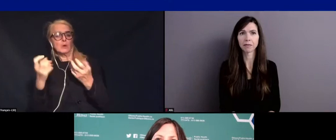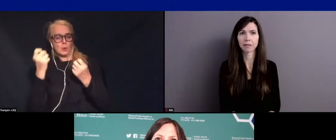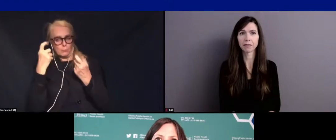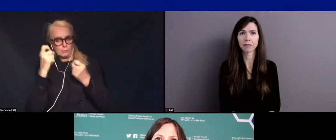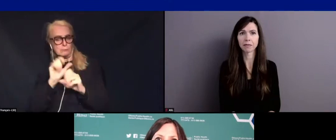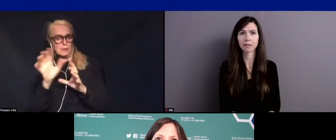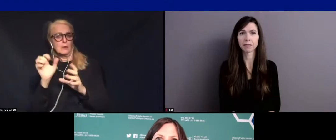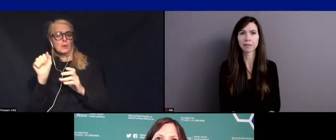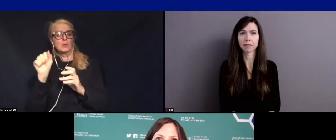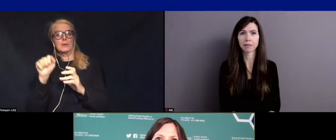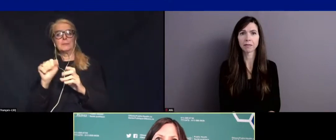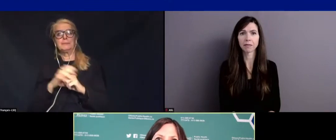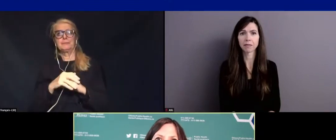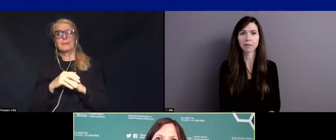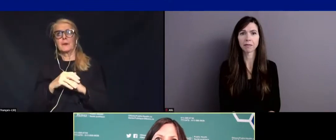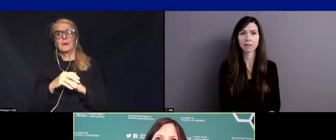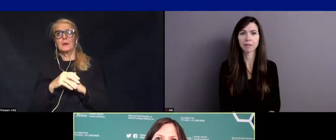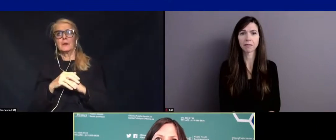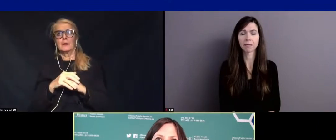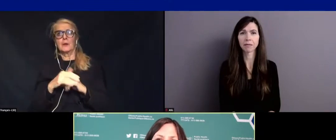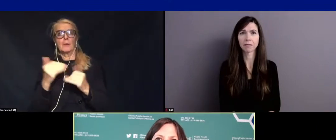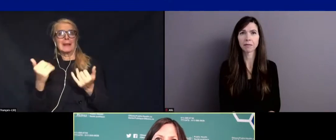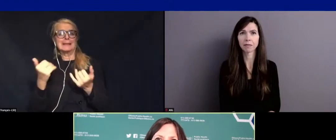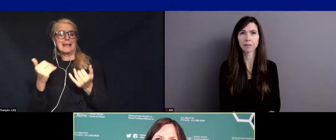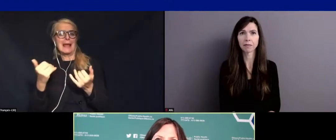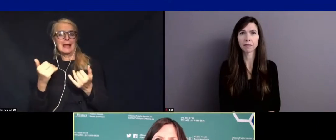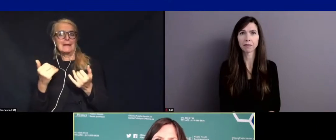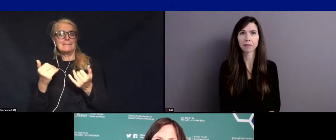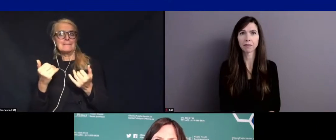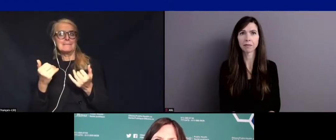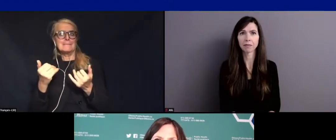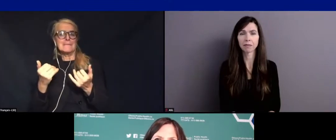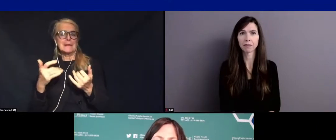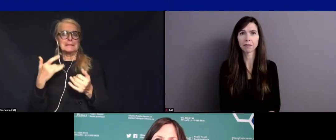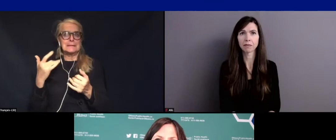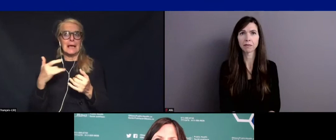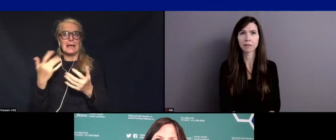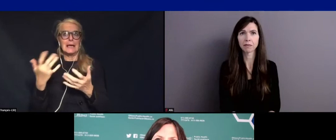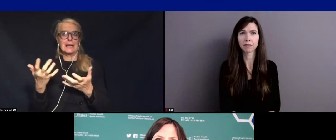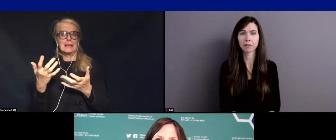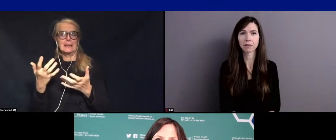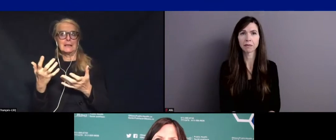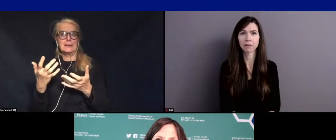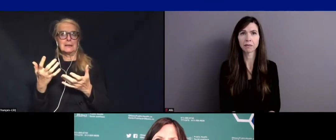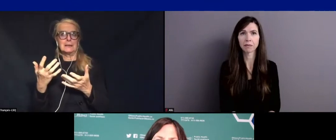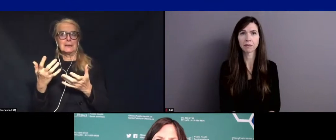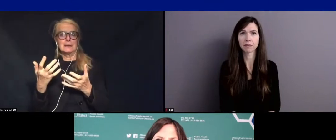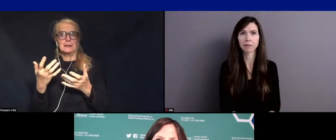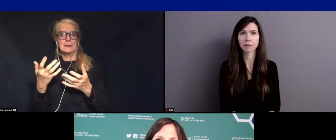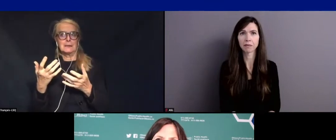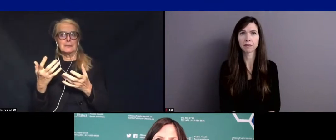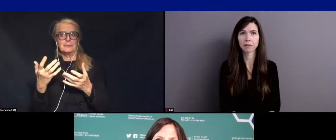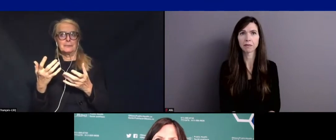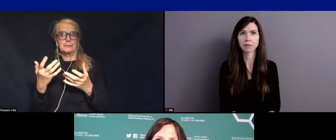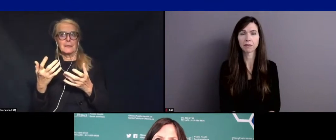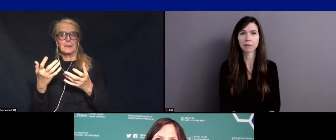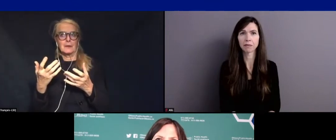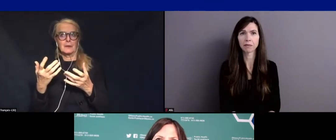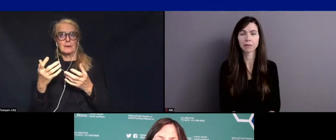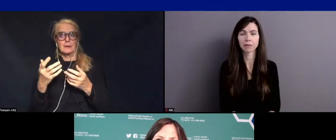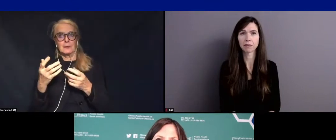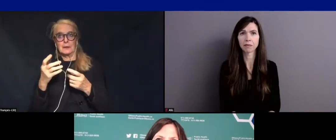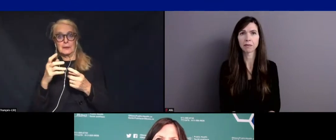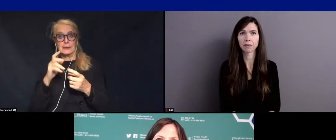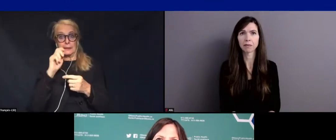c'est moins une question de nécessité pour s'assurer d'avoir la capacité de réaliser le nombre